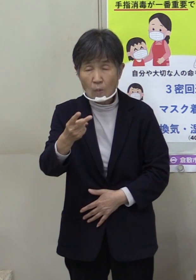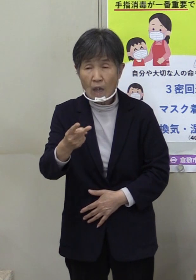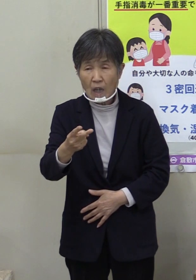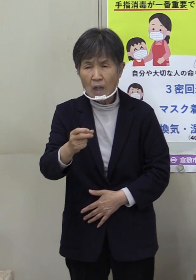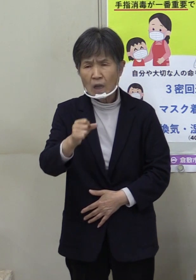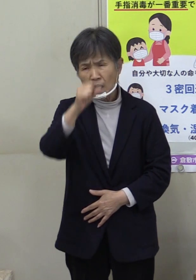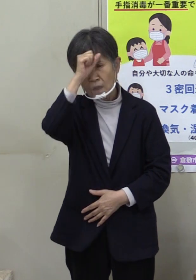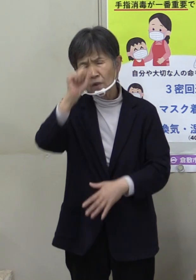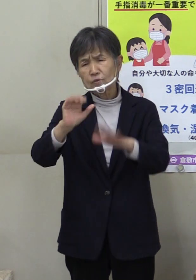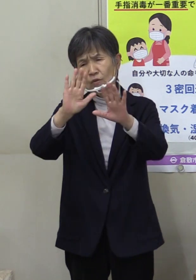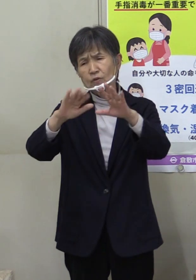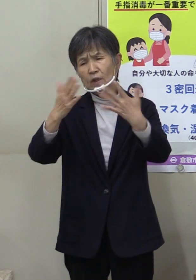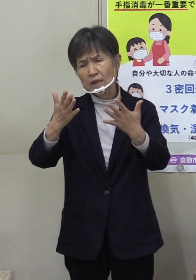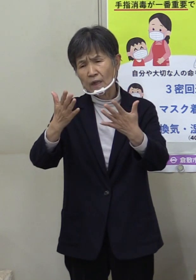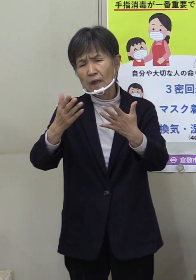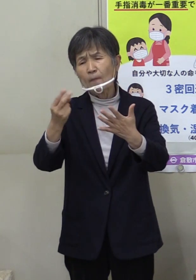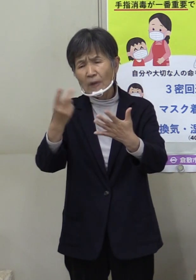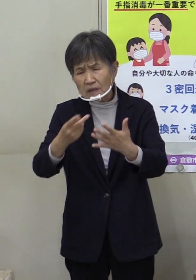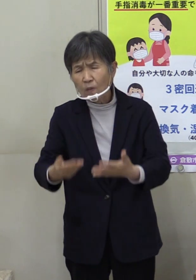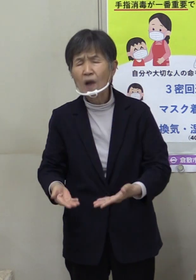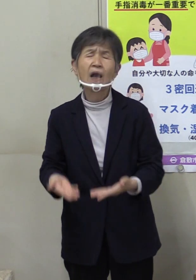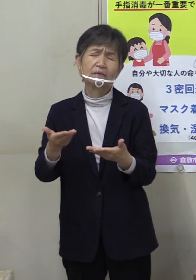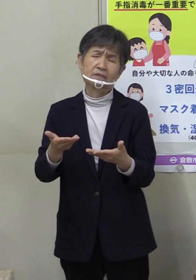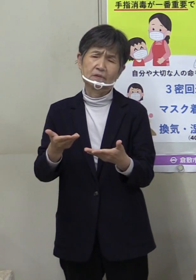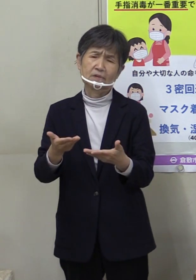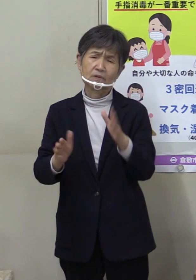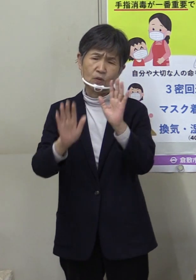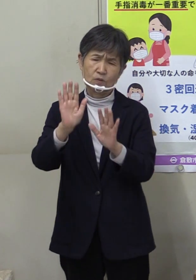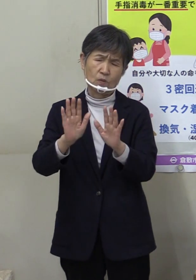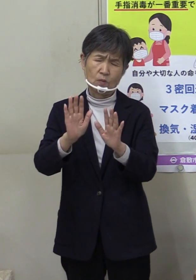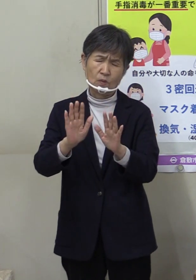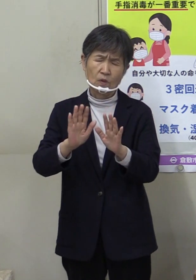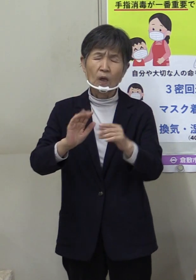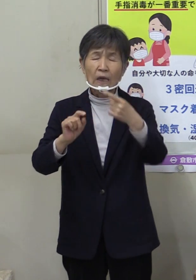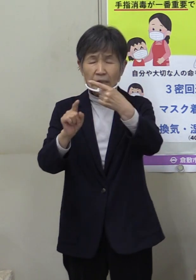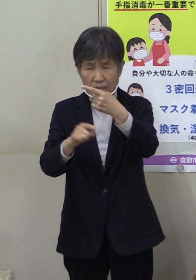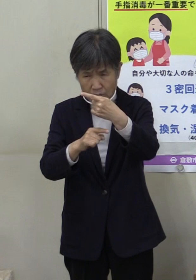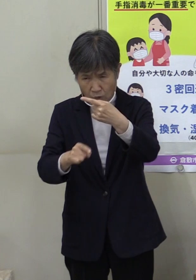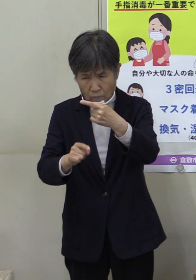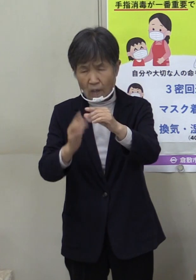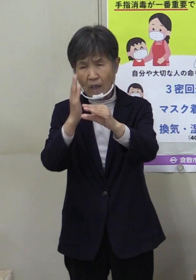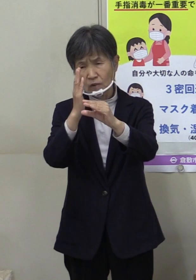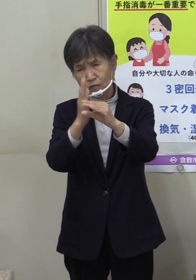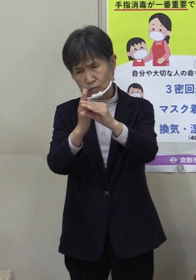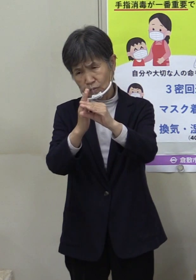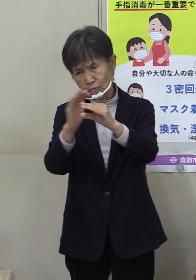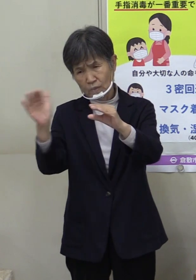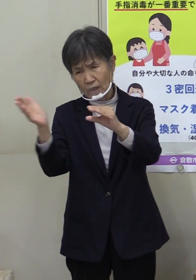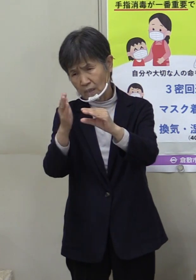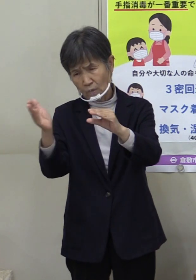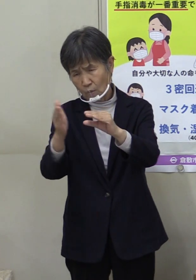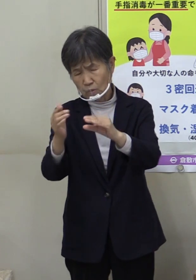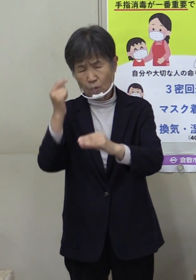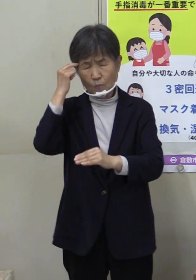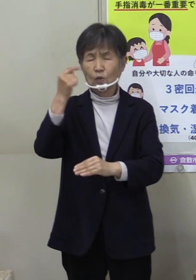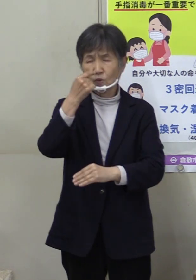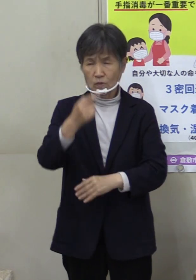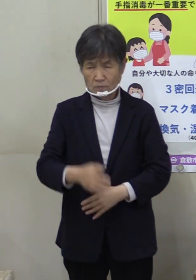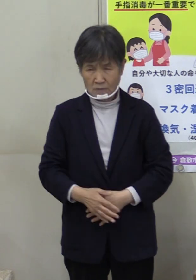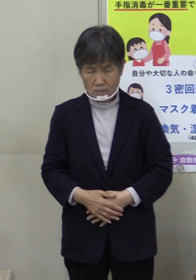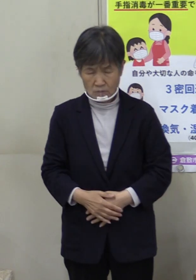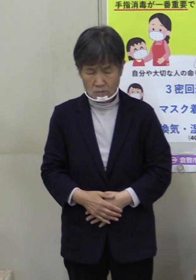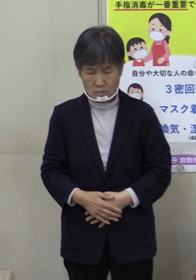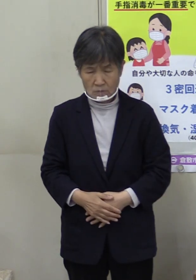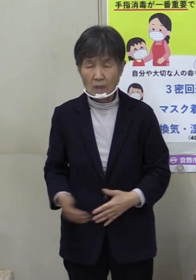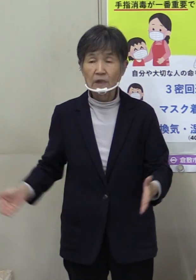無症状もしくは軽症で、1人は中等症と考えております。